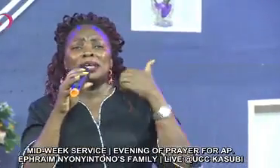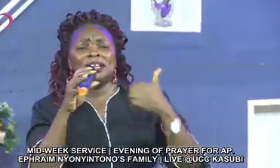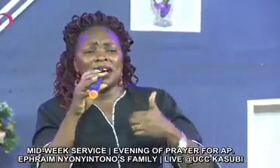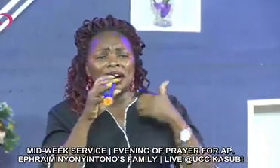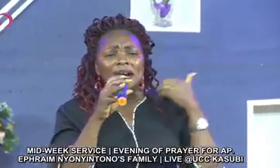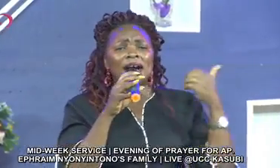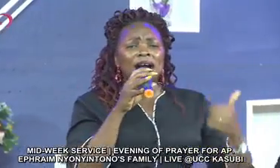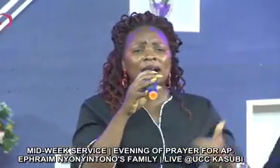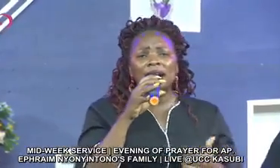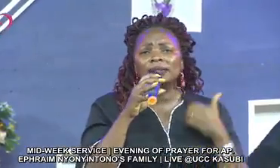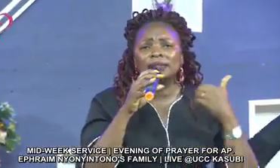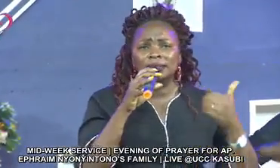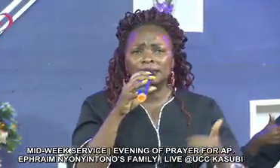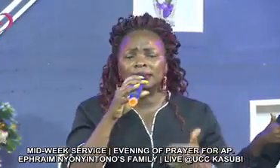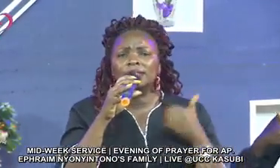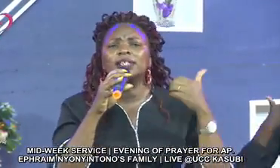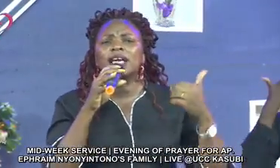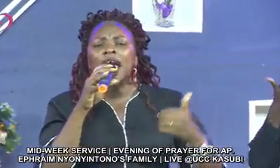Nevifavo